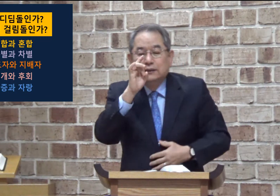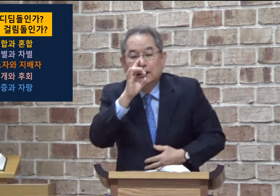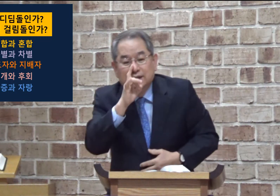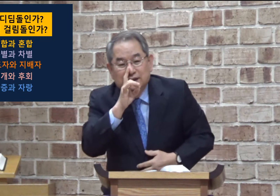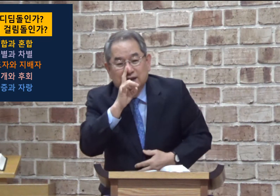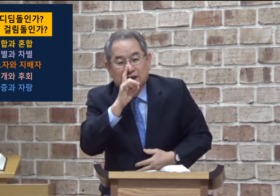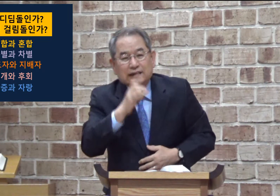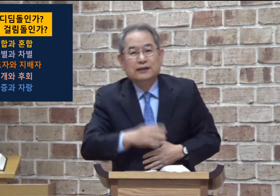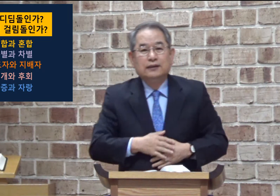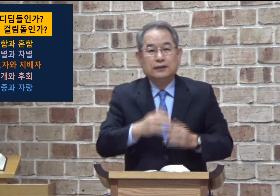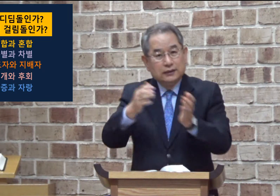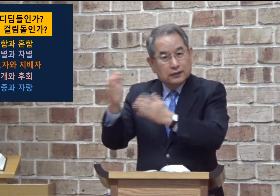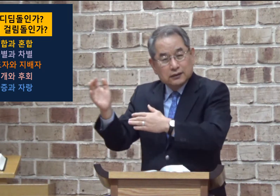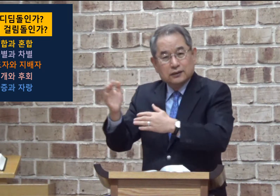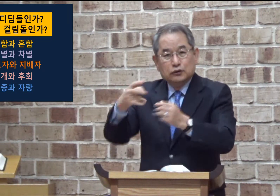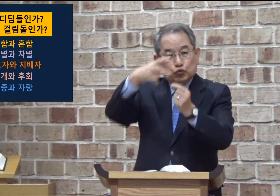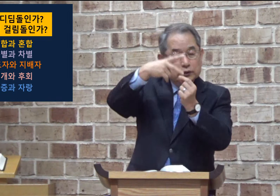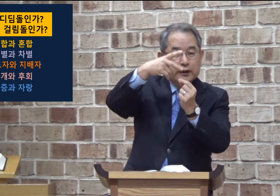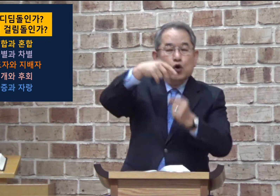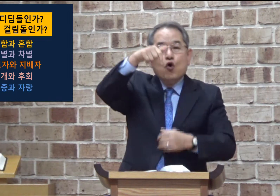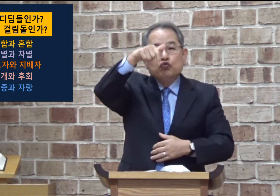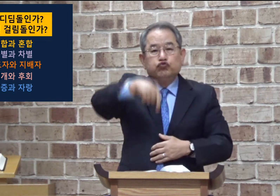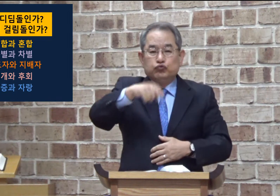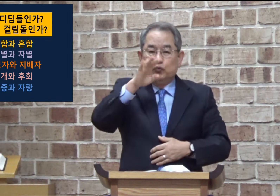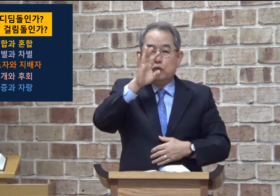것 같지만 완전히 다릅니다. 구별은